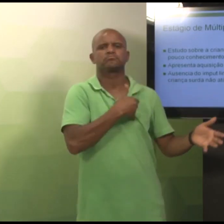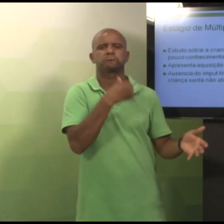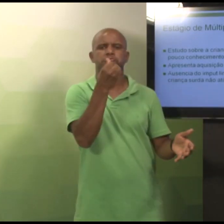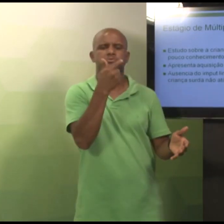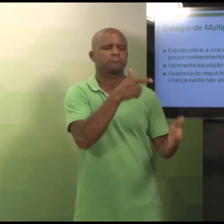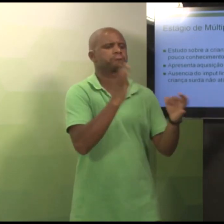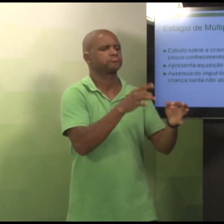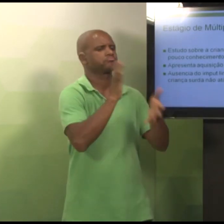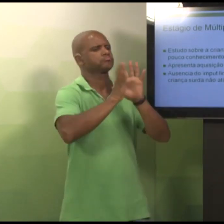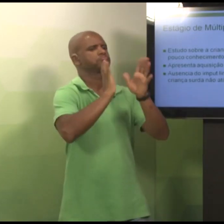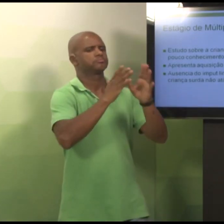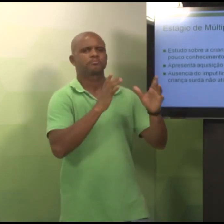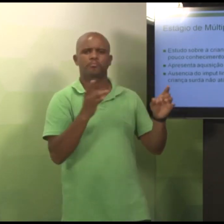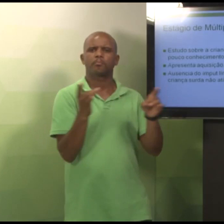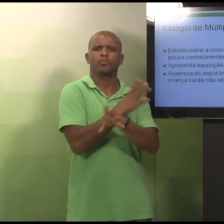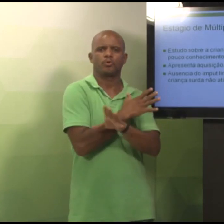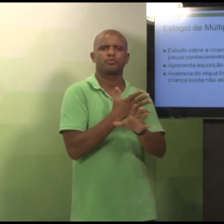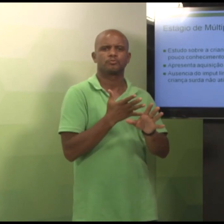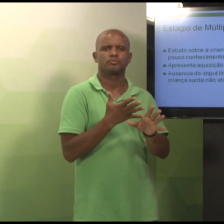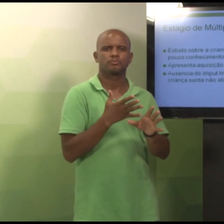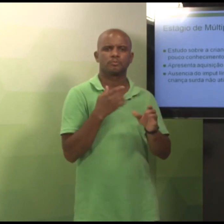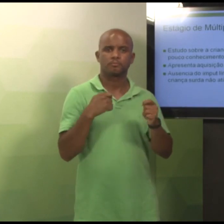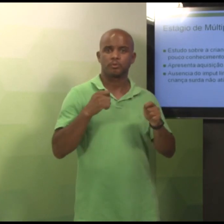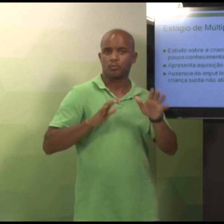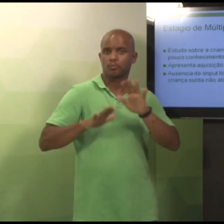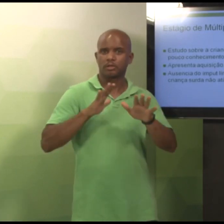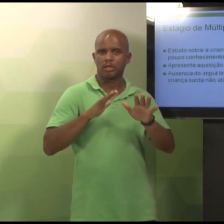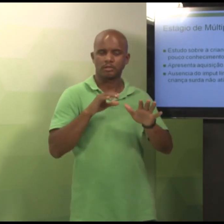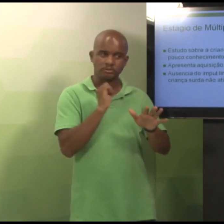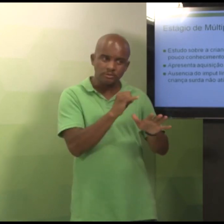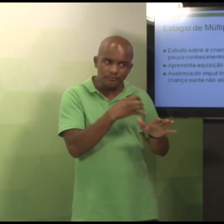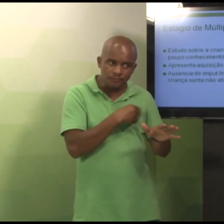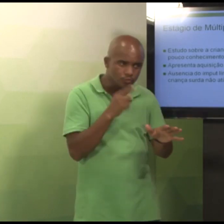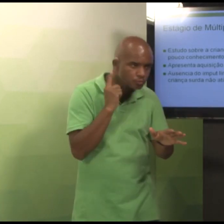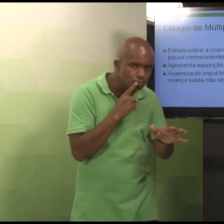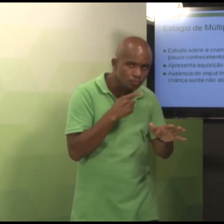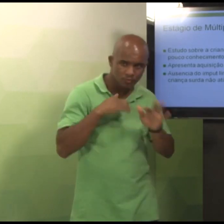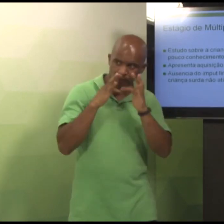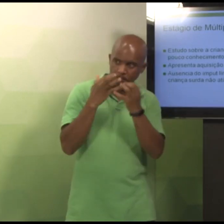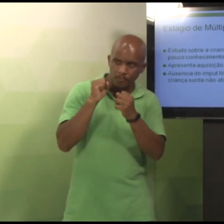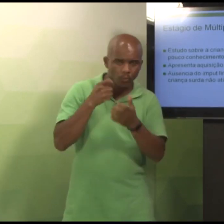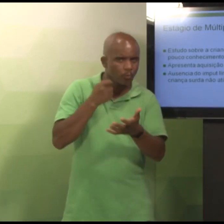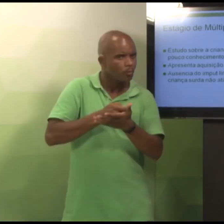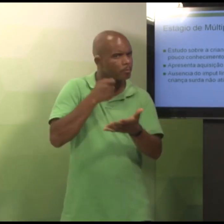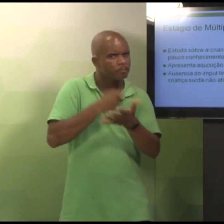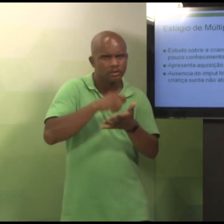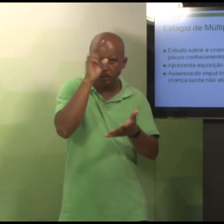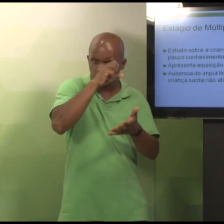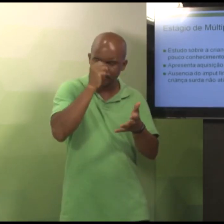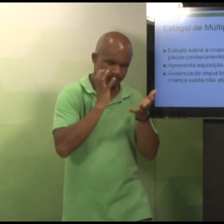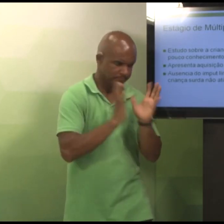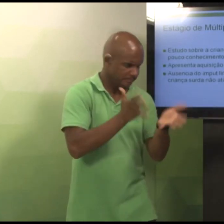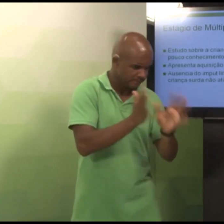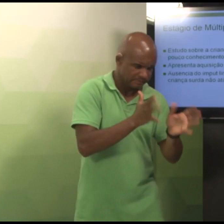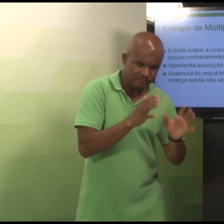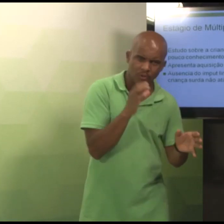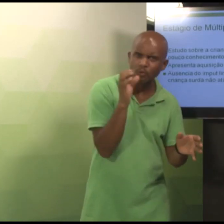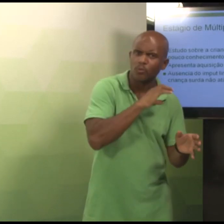estímulo. Ele precisa de estímulo para que ele desenvolva, para que ele se complete. Então, as famílias, elas